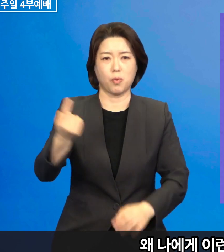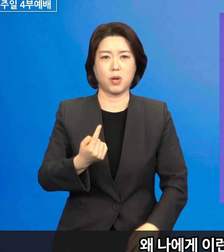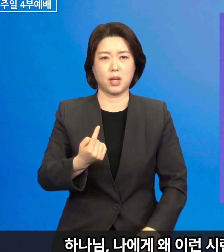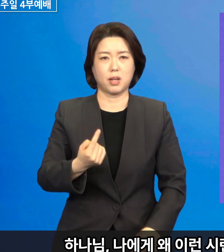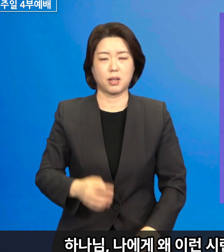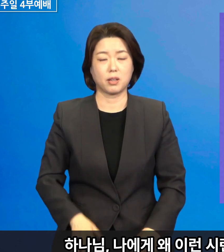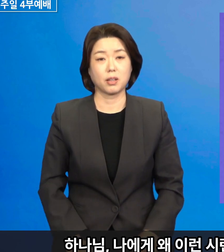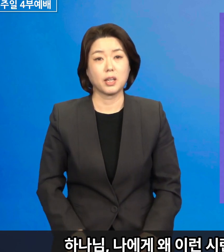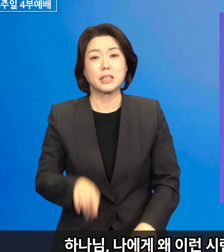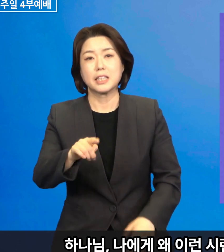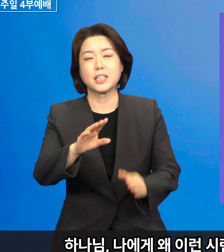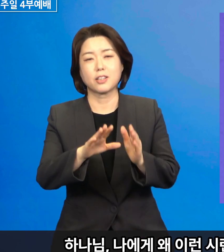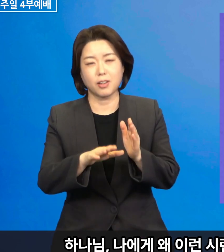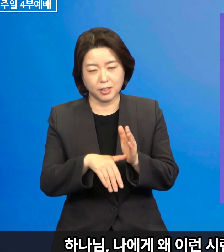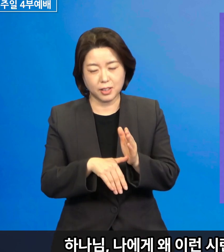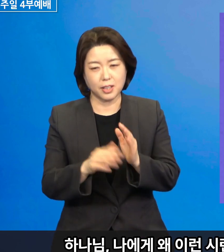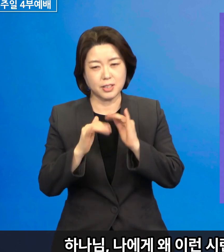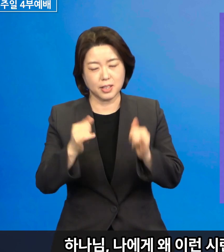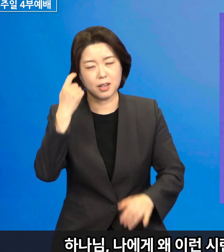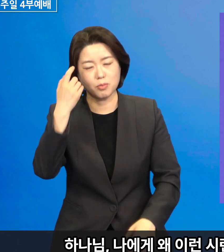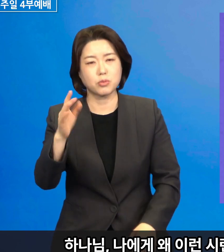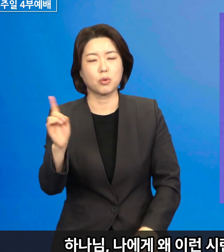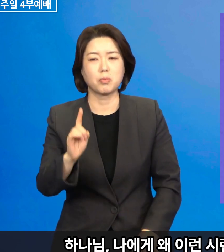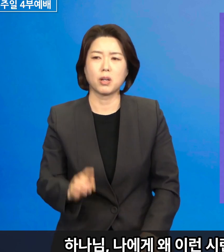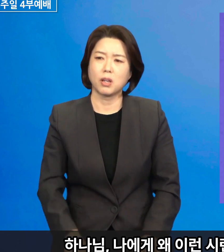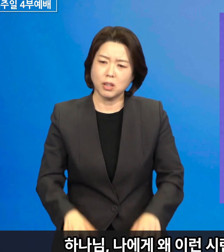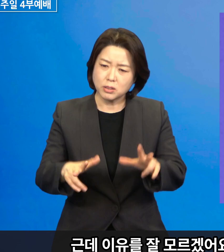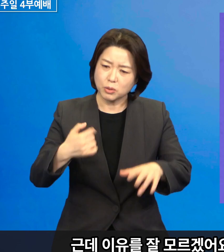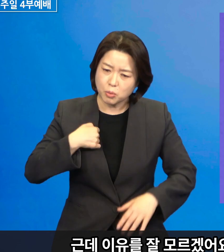일이 벌어질까? 하나님 나에게 왜 이런 시련을 주십니까? 라고